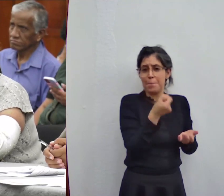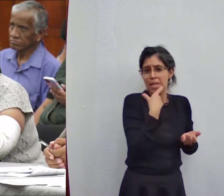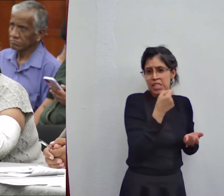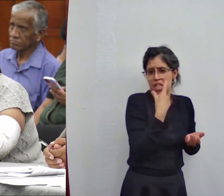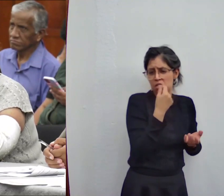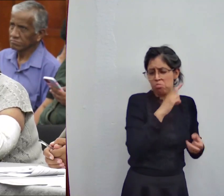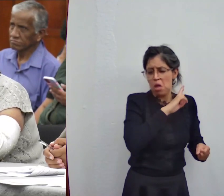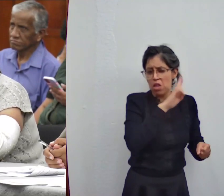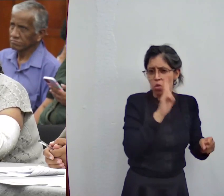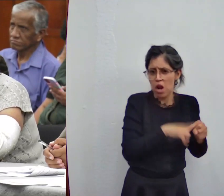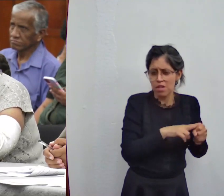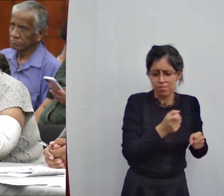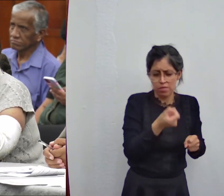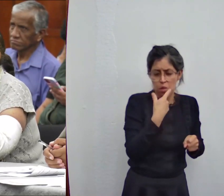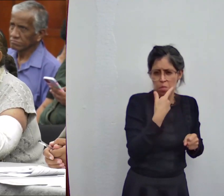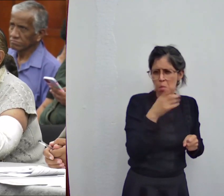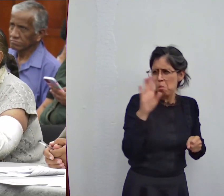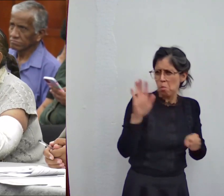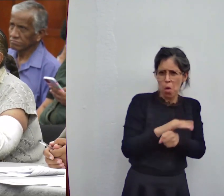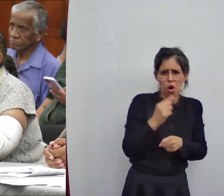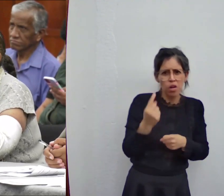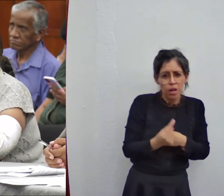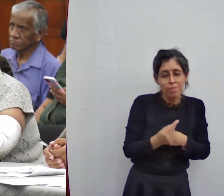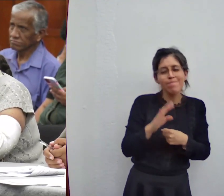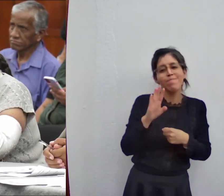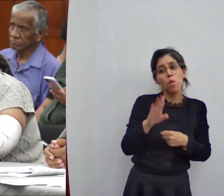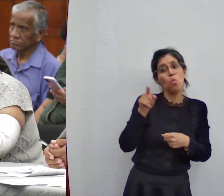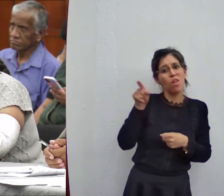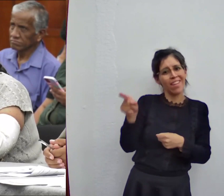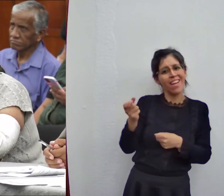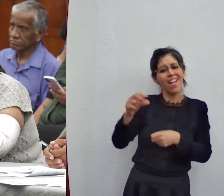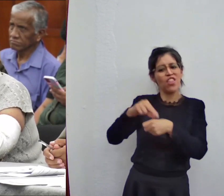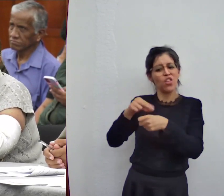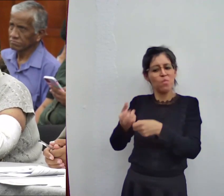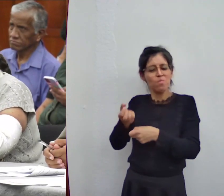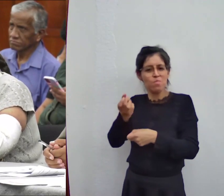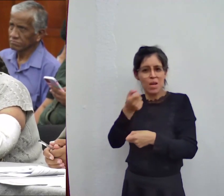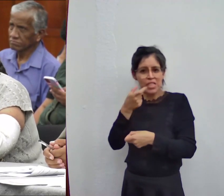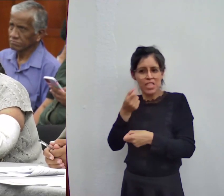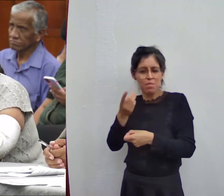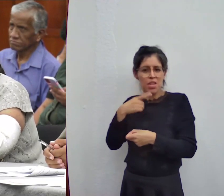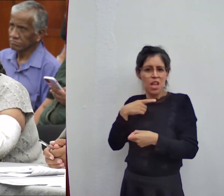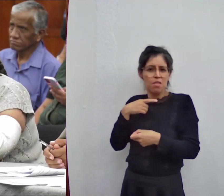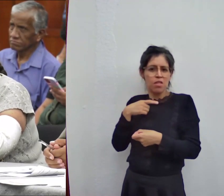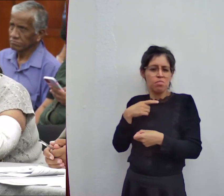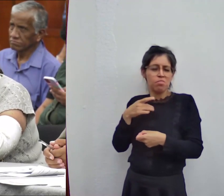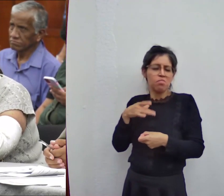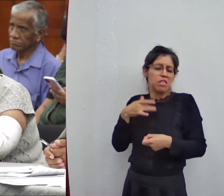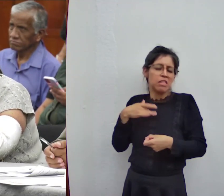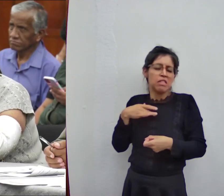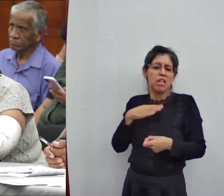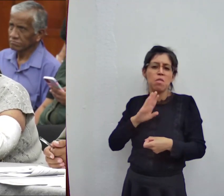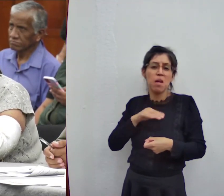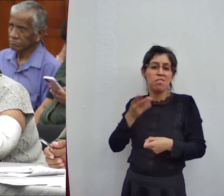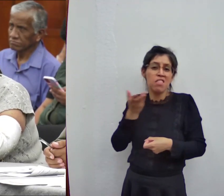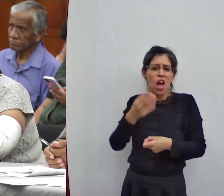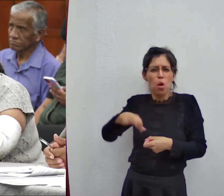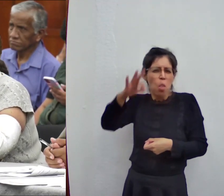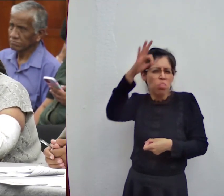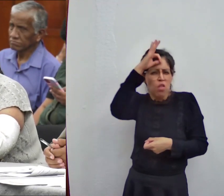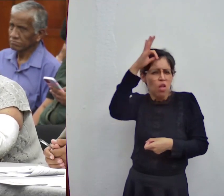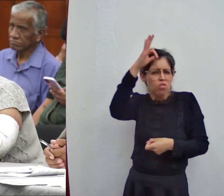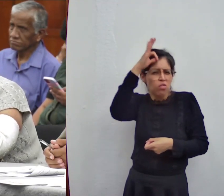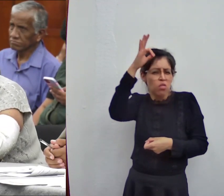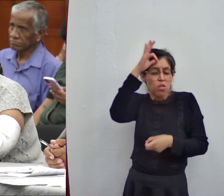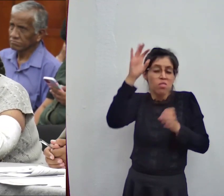naturistas. ¿Por qué? Porque las que le daban ni eran, me lo hacían más tonto, sí está tonto, por